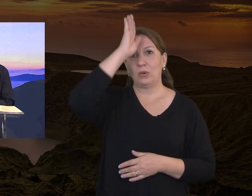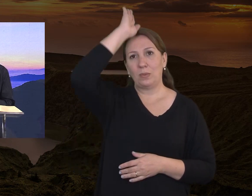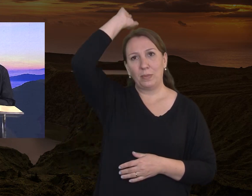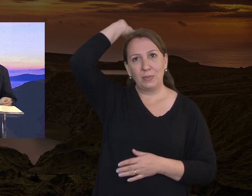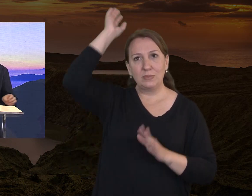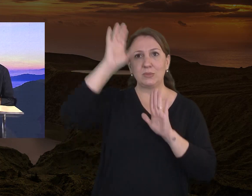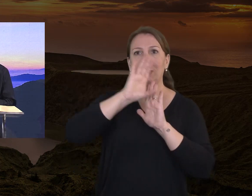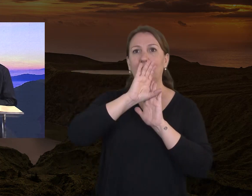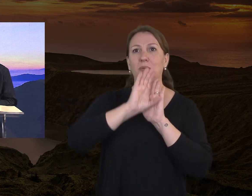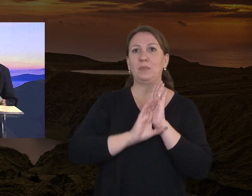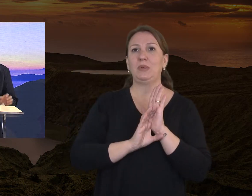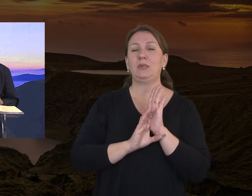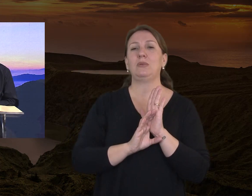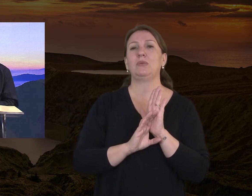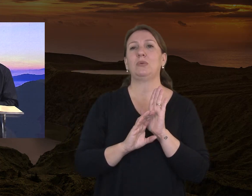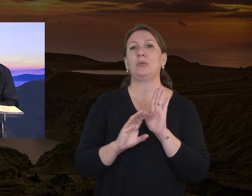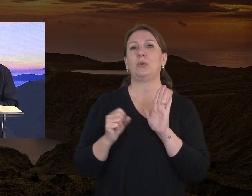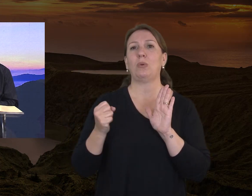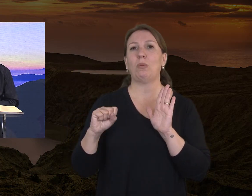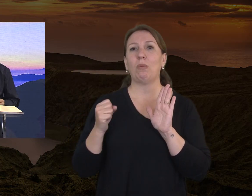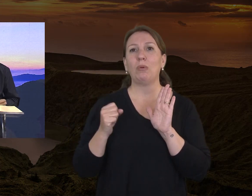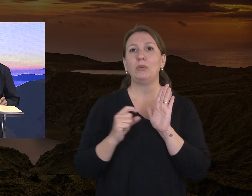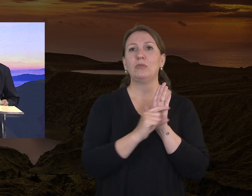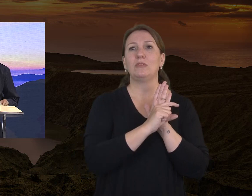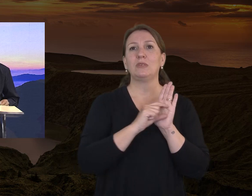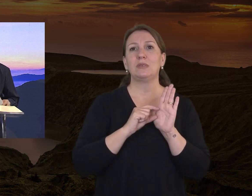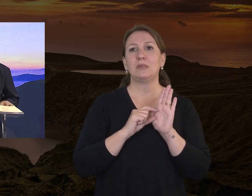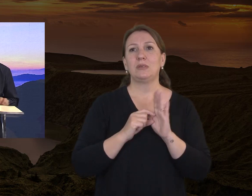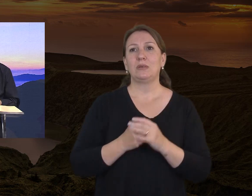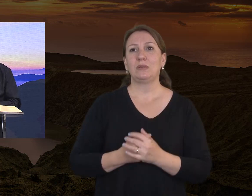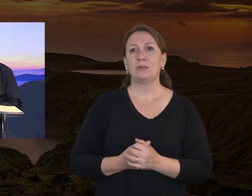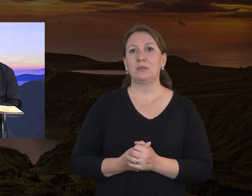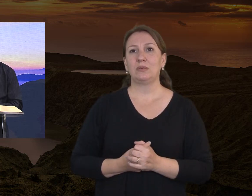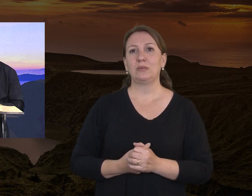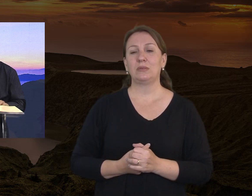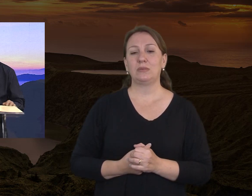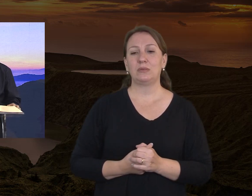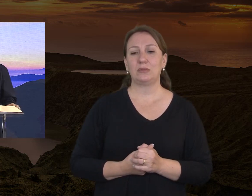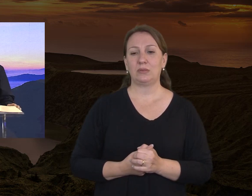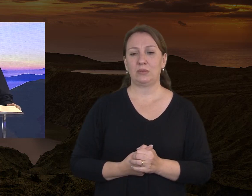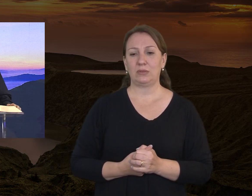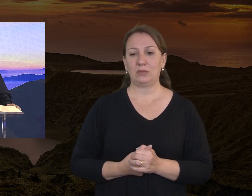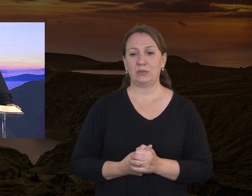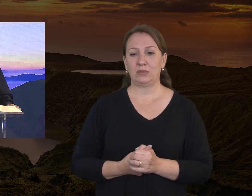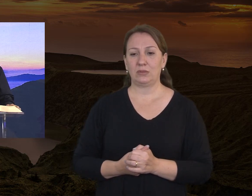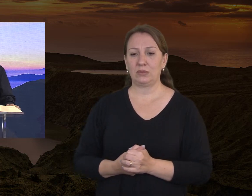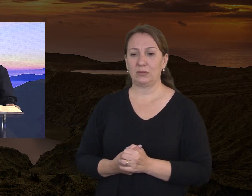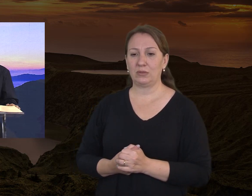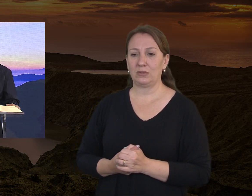8, Senhor Jesus. Romanos 8,